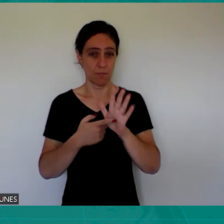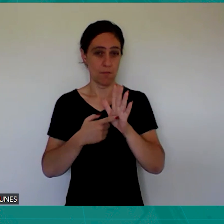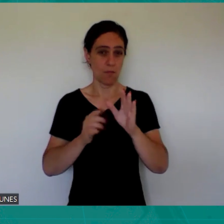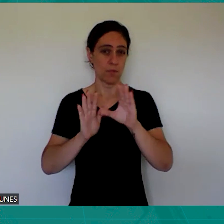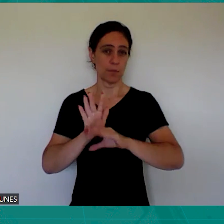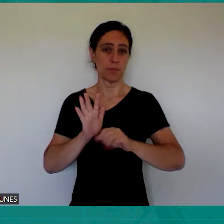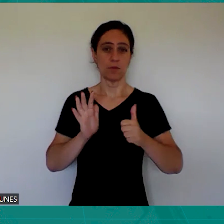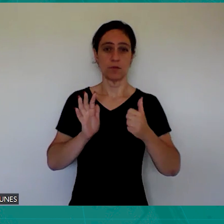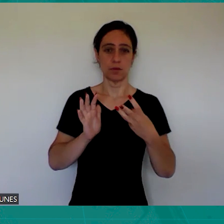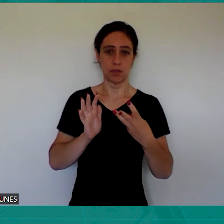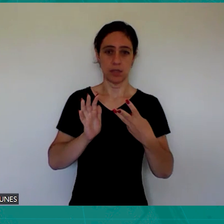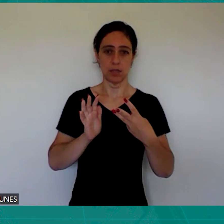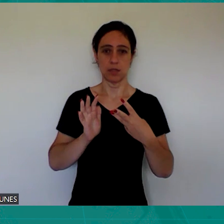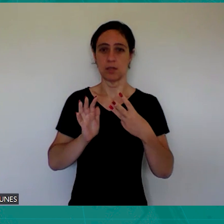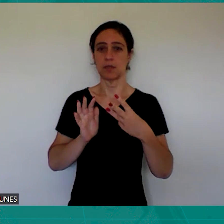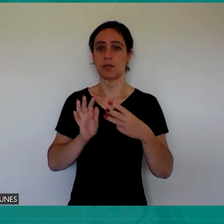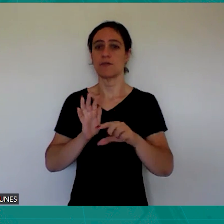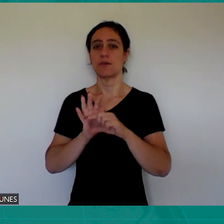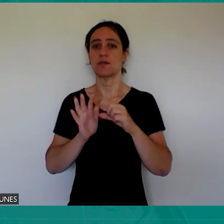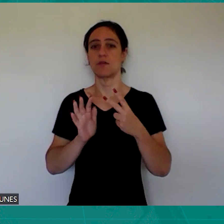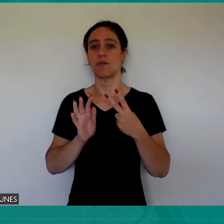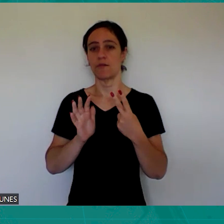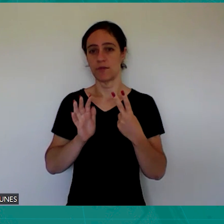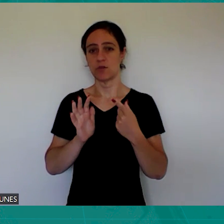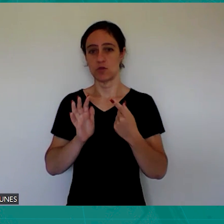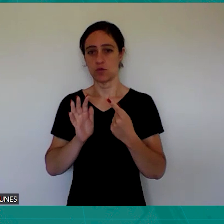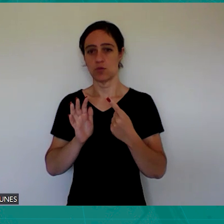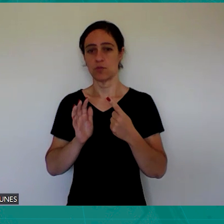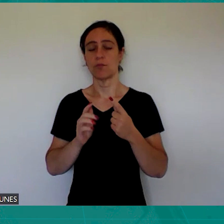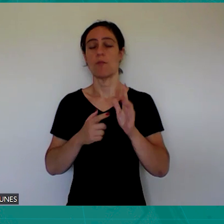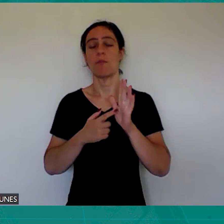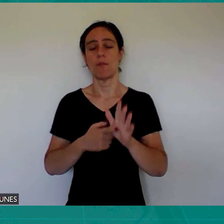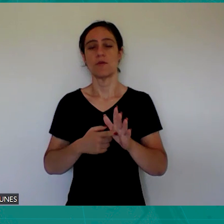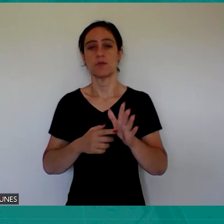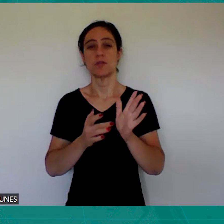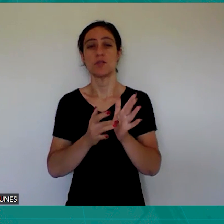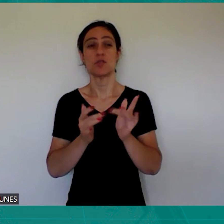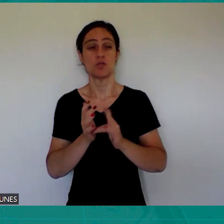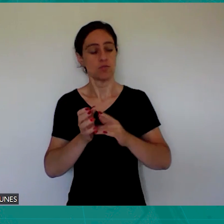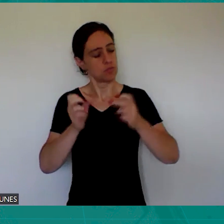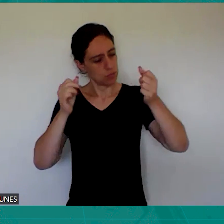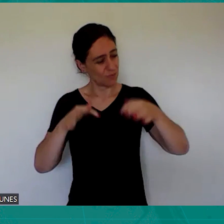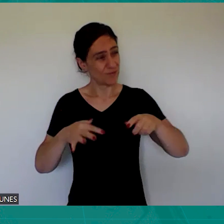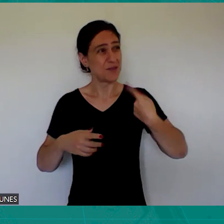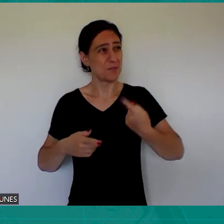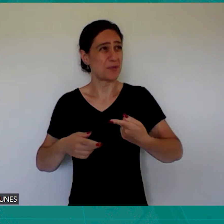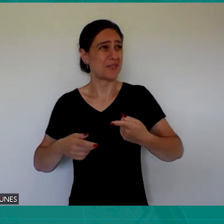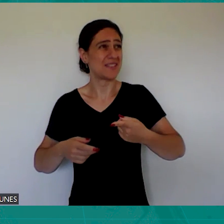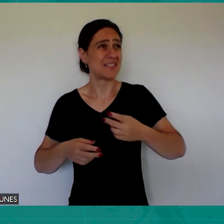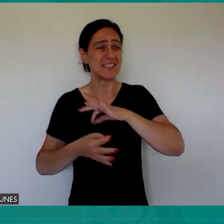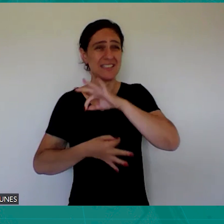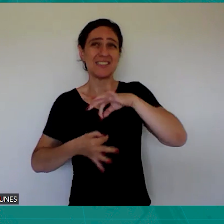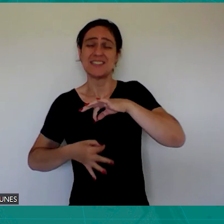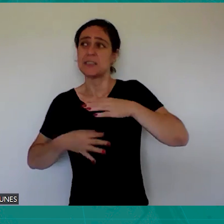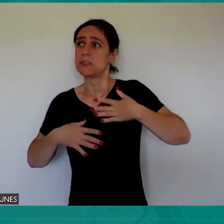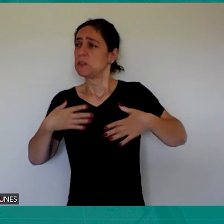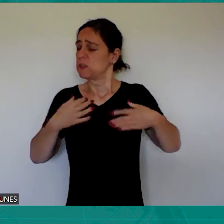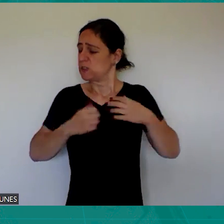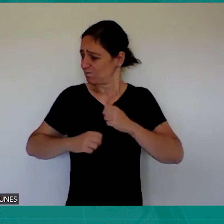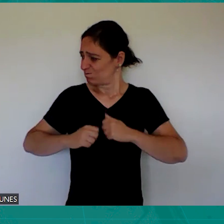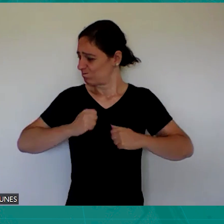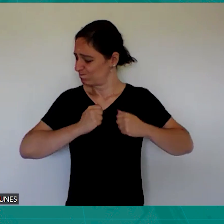21. Ditas estas coisas, angustiou-se Jesus em espírito e afirmou: em